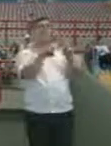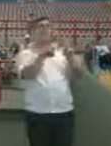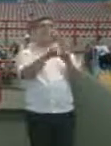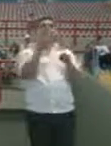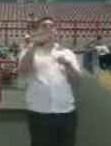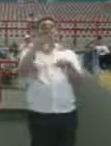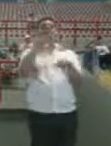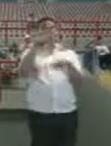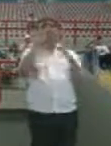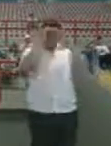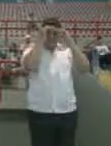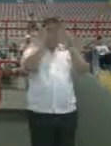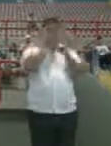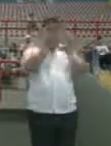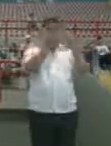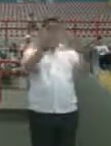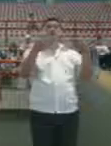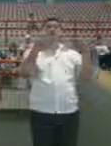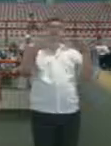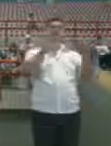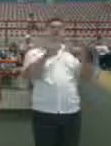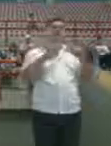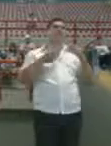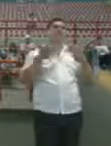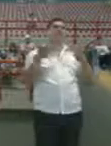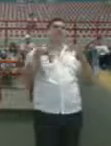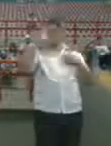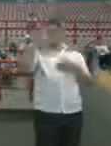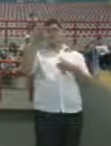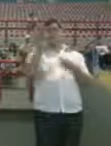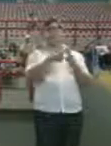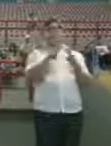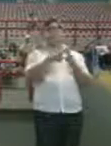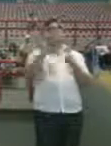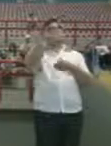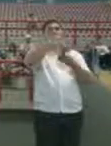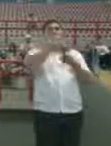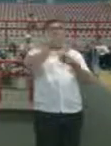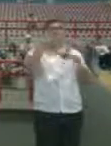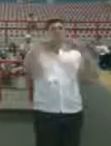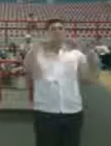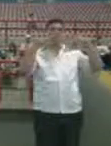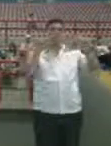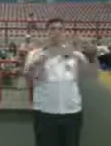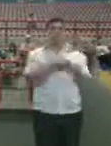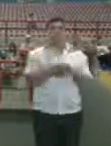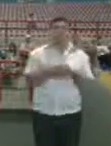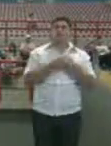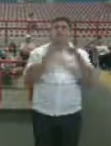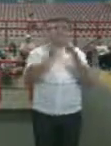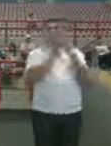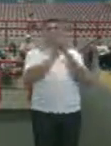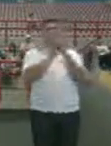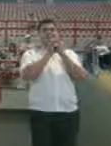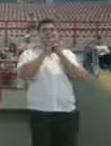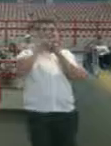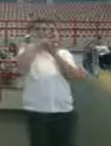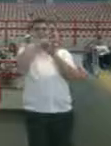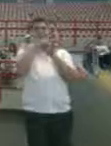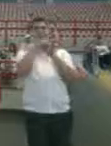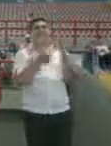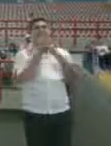maneira ecologicamente correta, tentando reduzir os impactos. Essa era a promessa. E a sustentabilidade é um conceito que vai surgir na